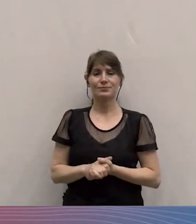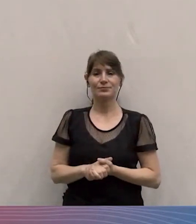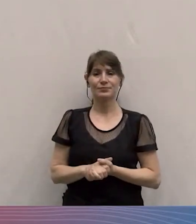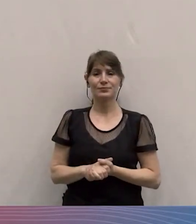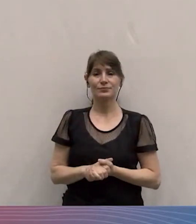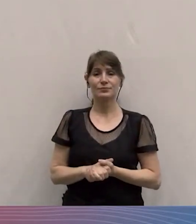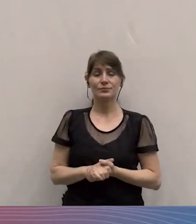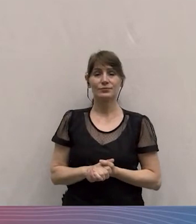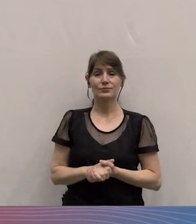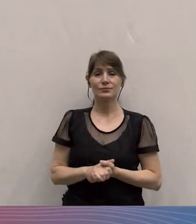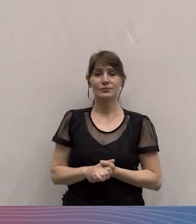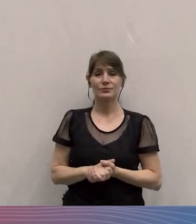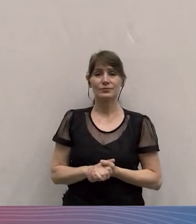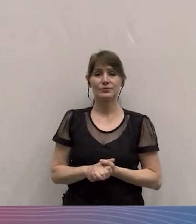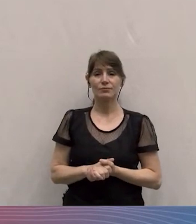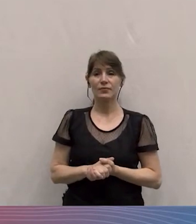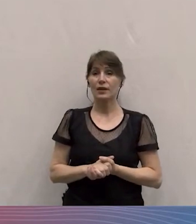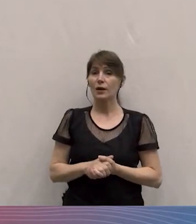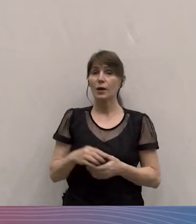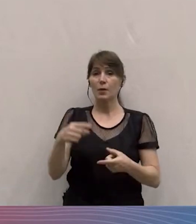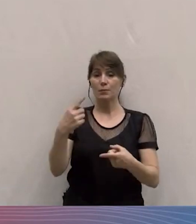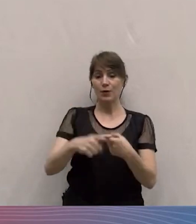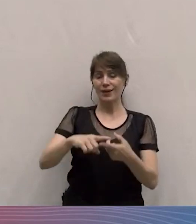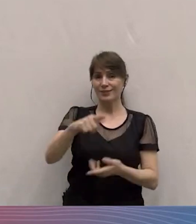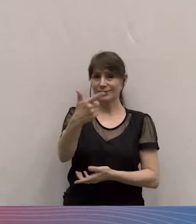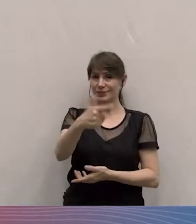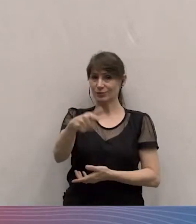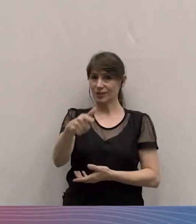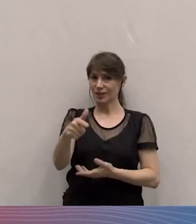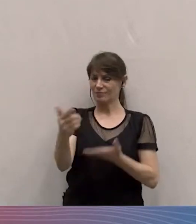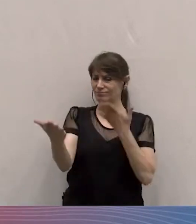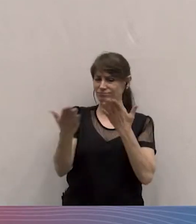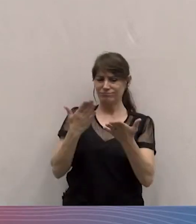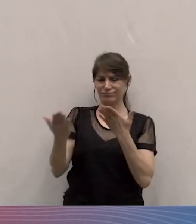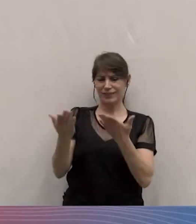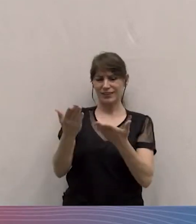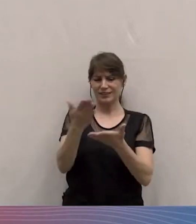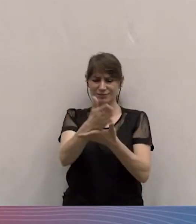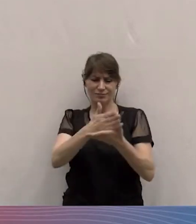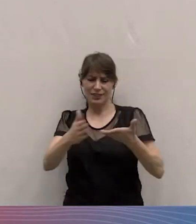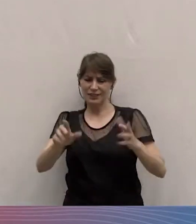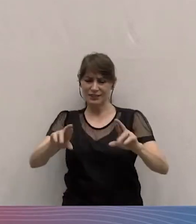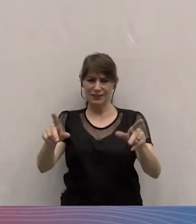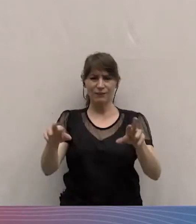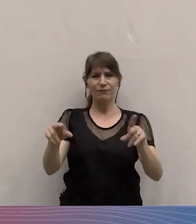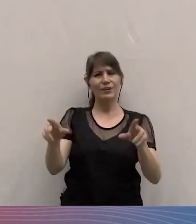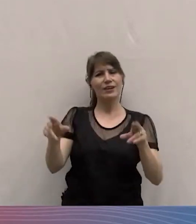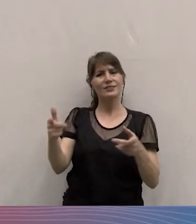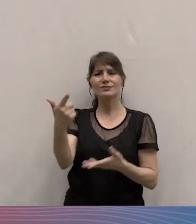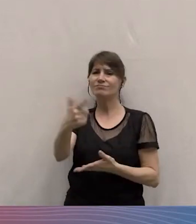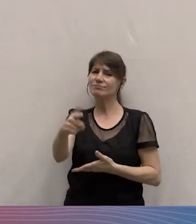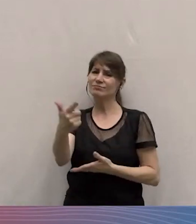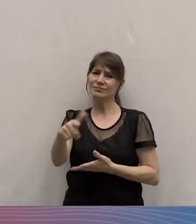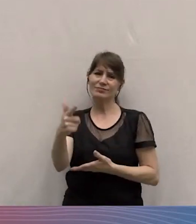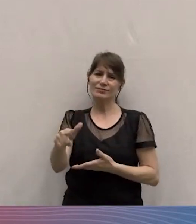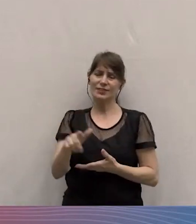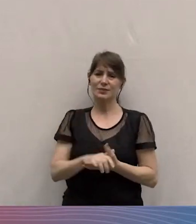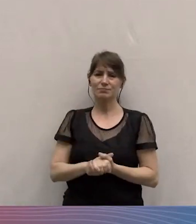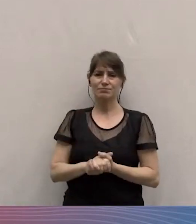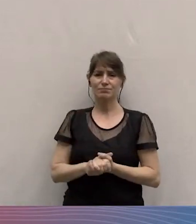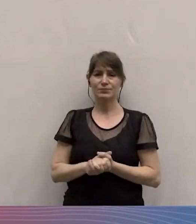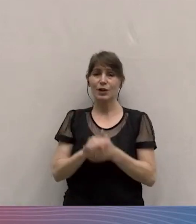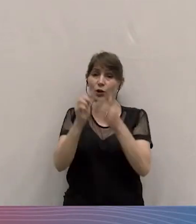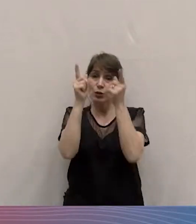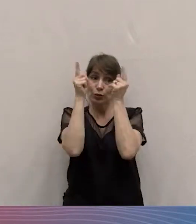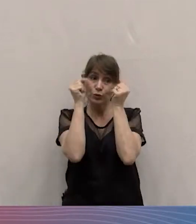Pois não há distinção. Irmãos, não há distinção